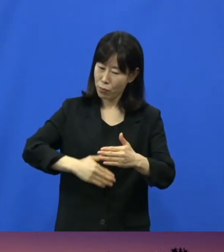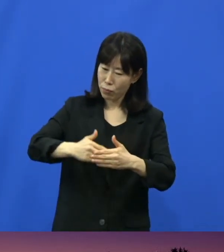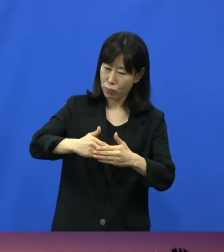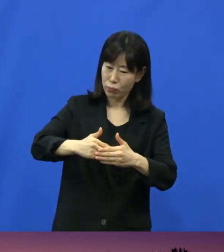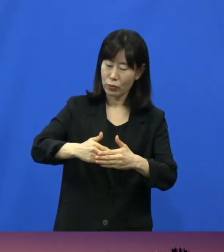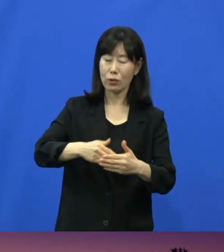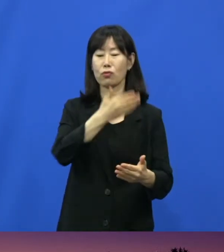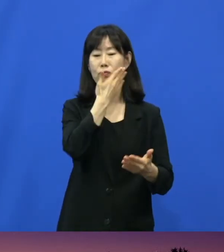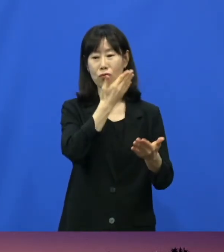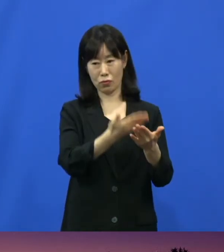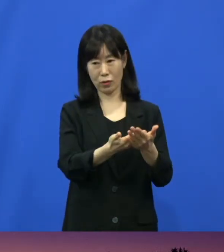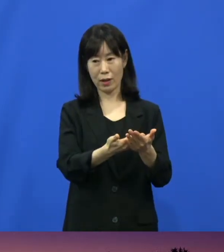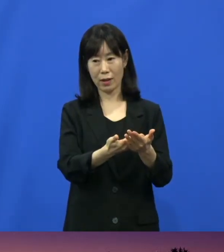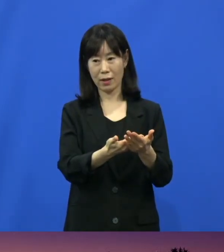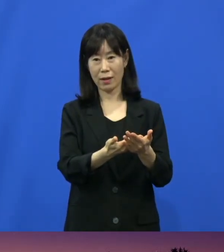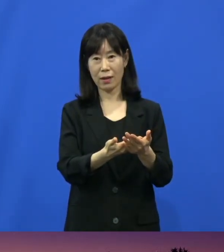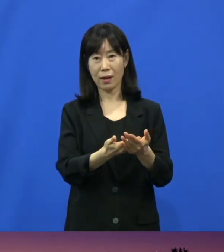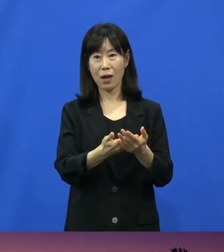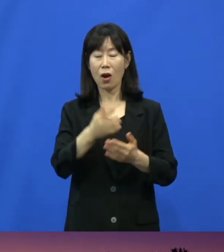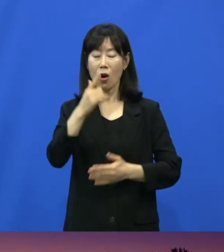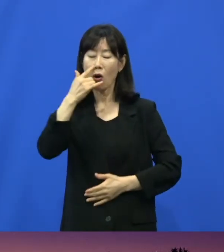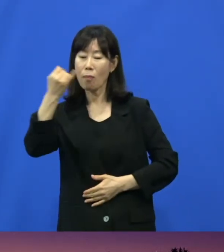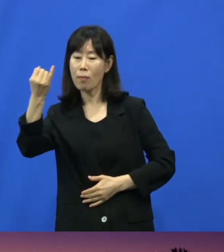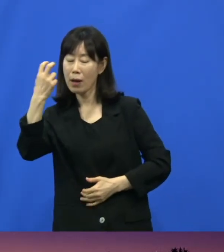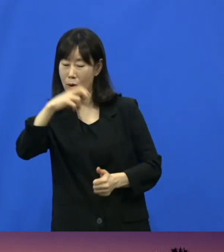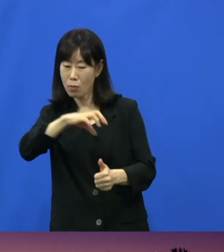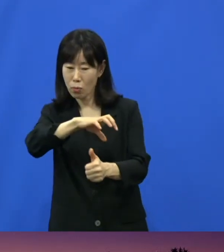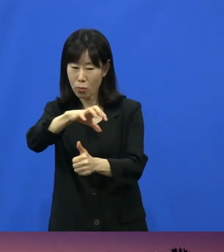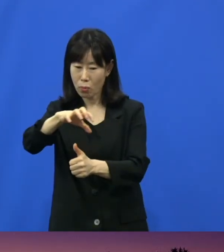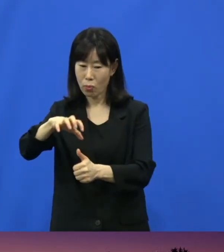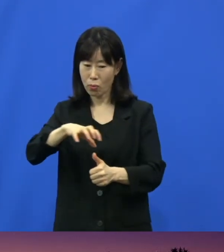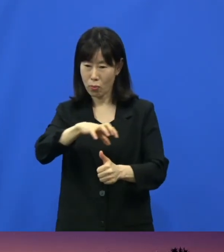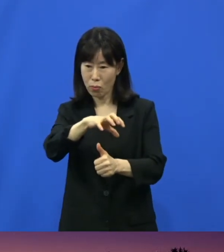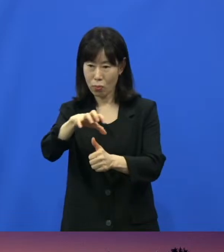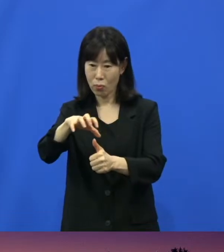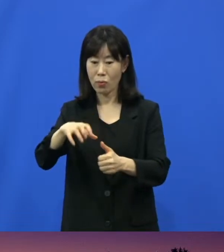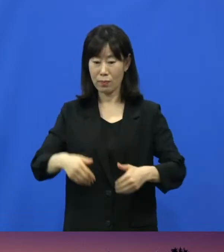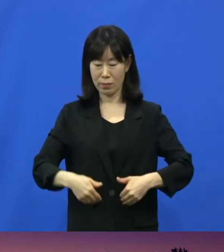여러분, 엄마의 젖을 충분히 먹지 않으면 어떻게 돼요? 미성숙한 상태로 있는 거예요.